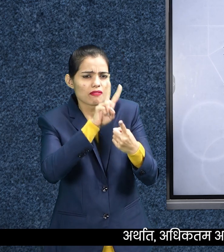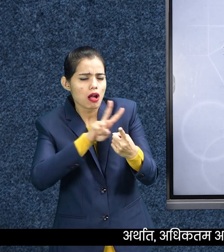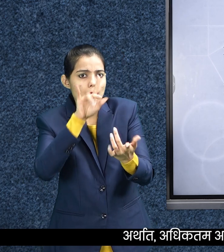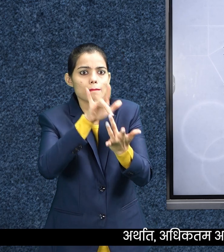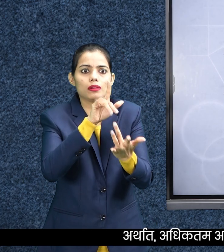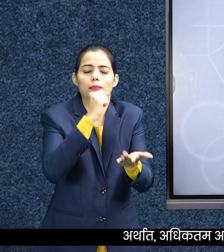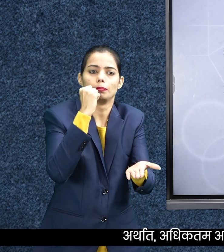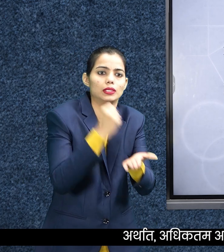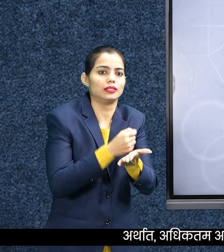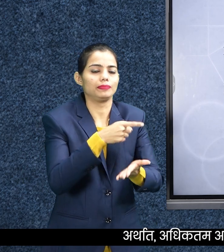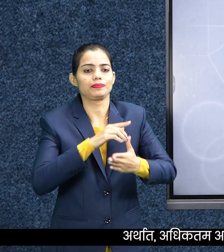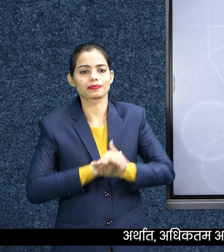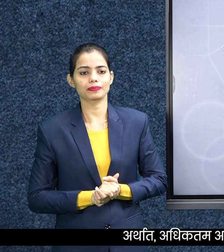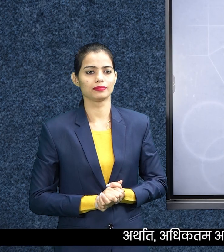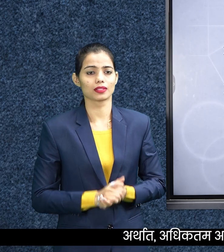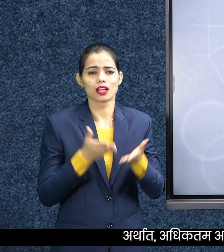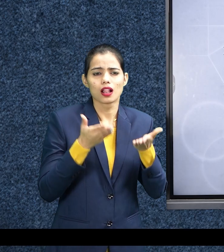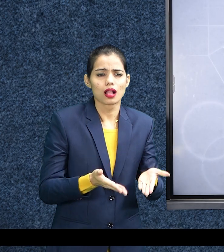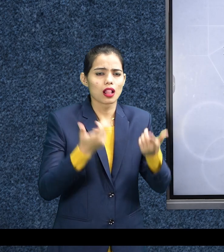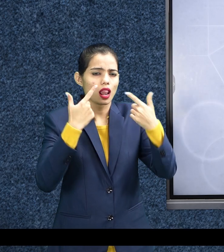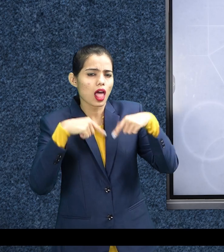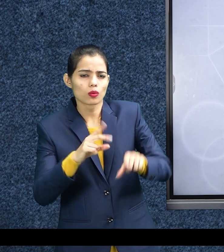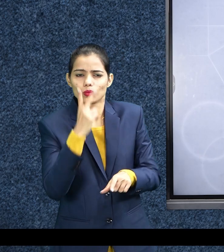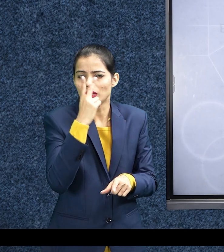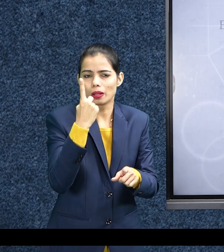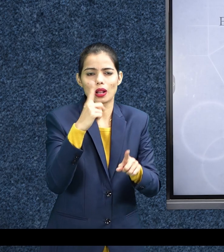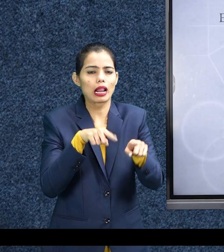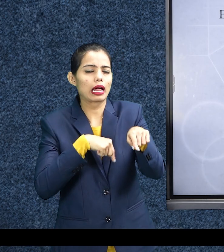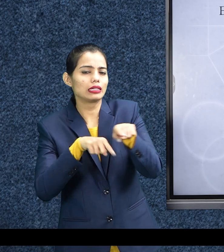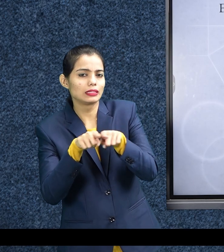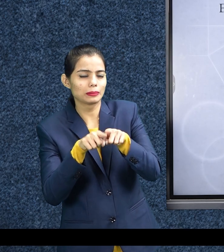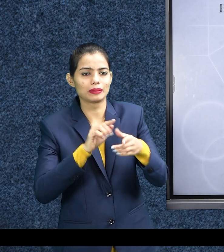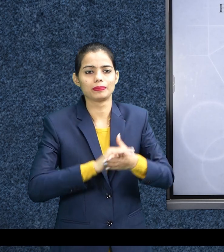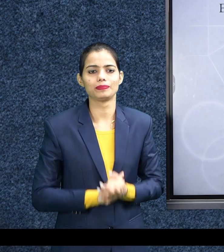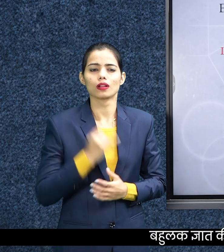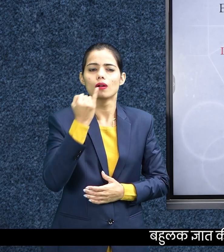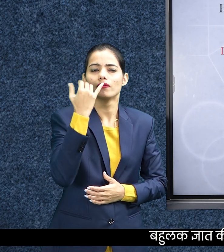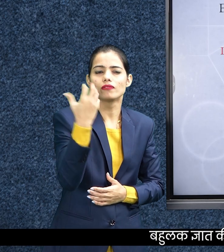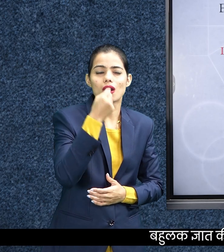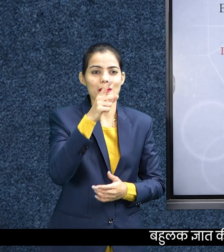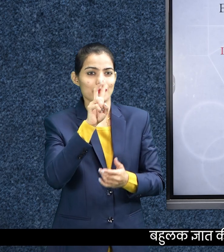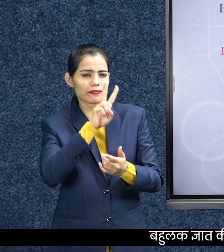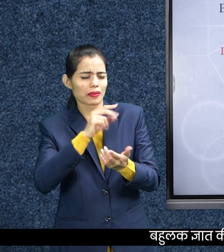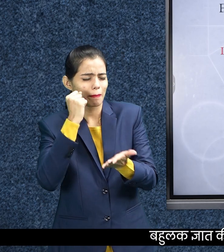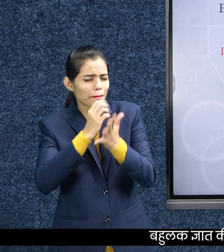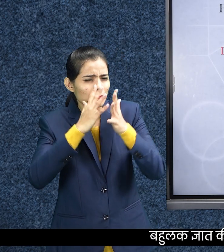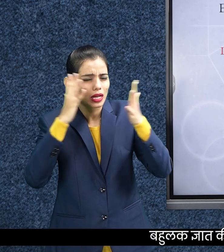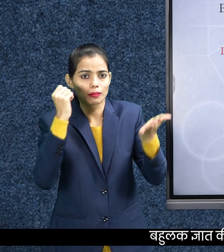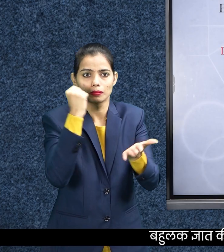को बहुकल कहा जाता है। अब एक उदाहरण देखते हैं। बहुकल ज्ञात कीजिए।